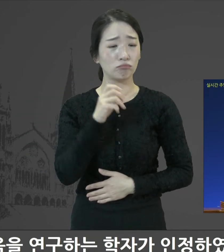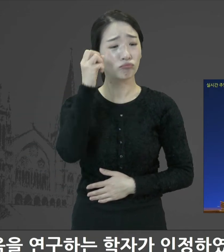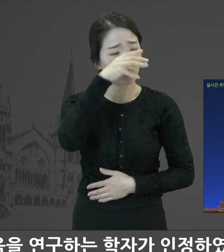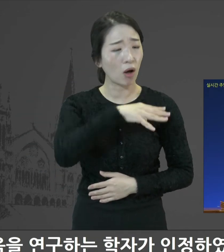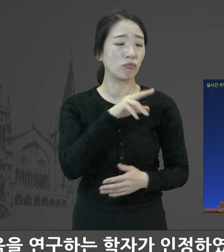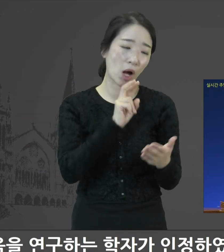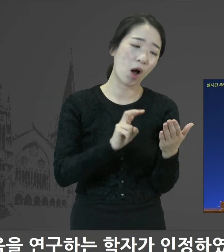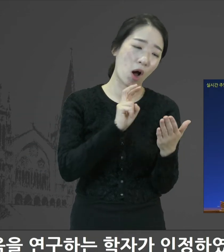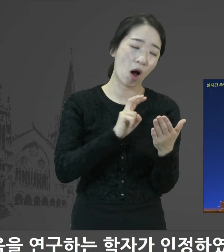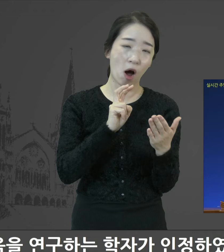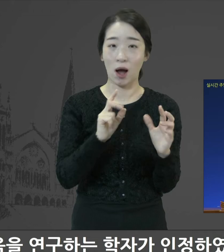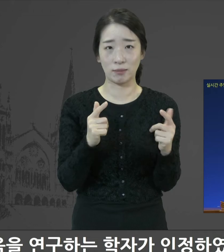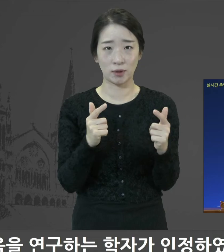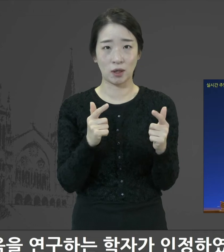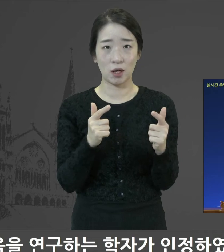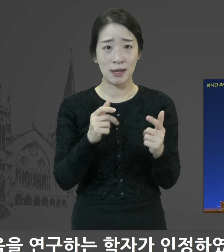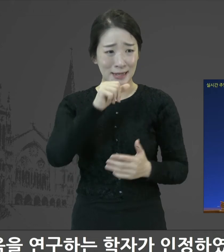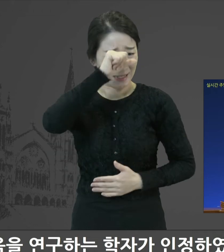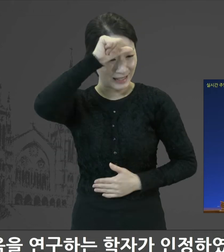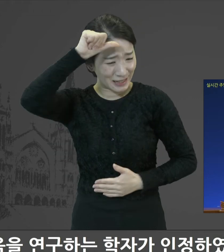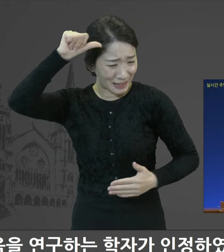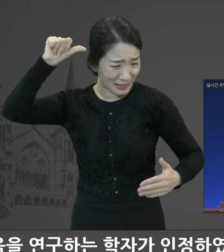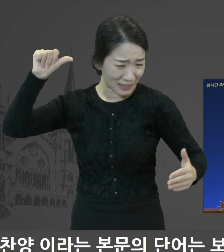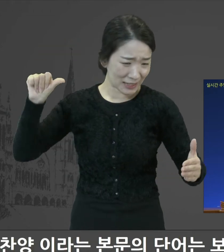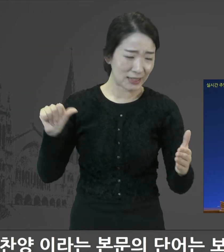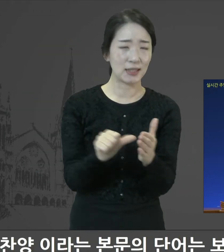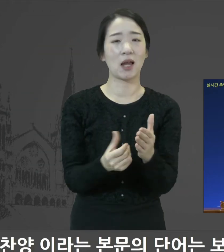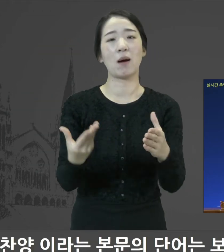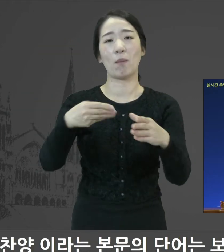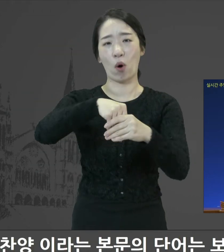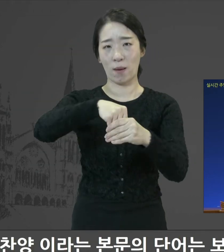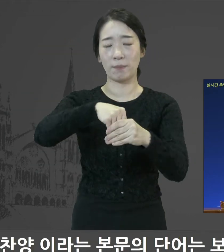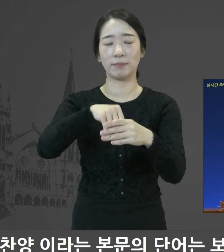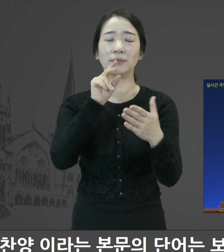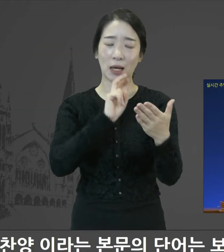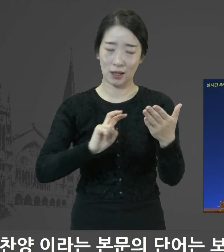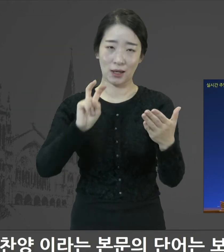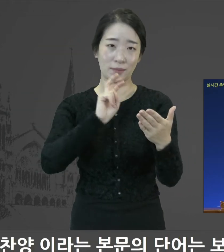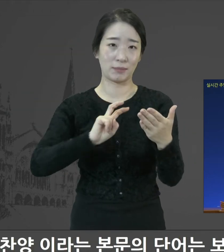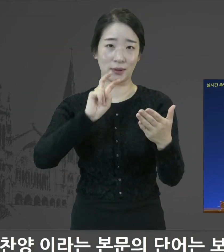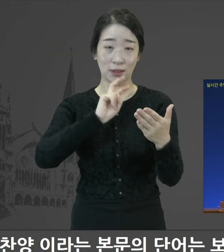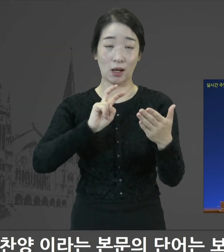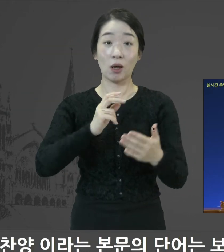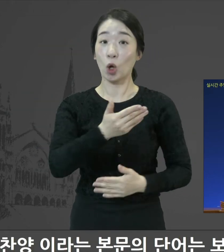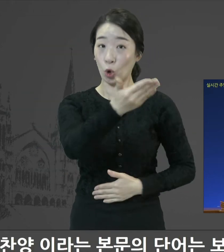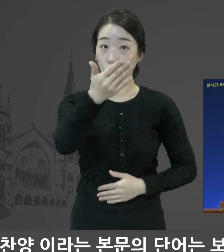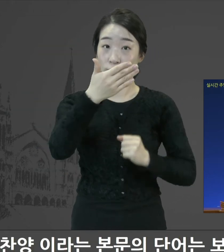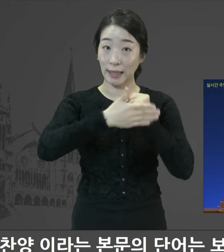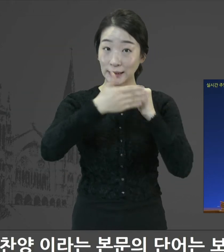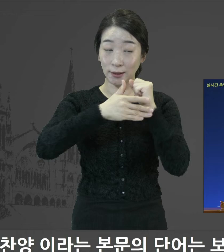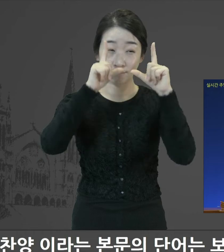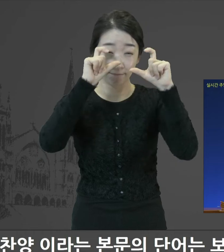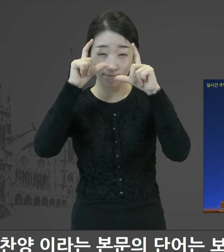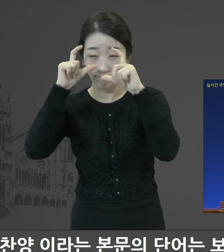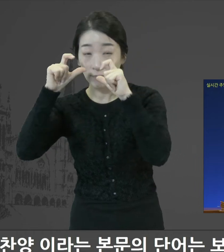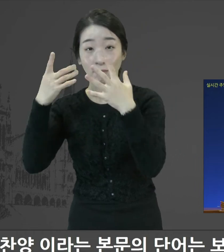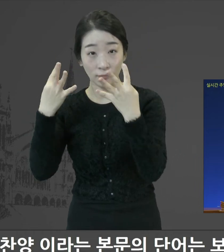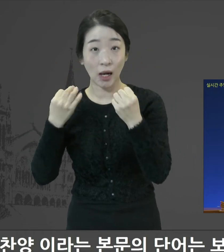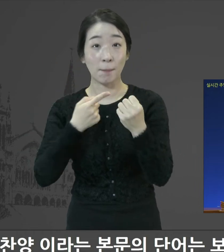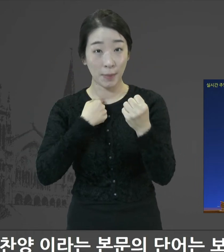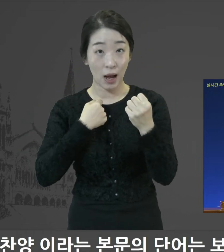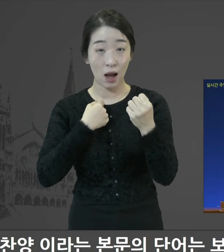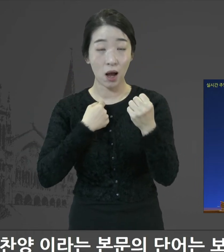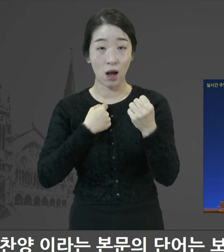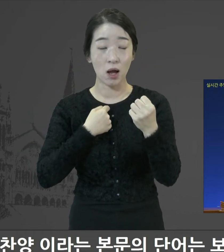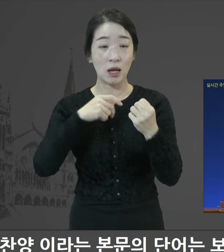아닙니다. 인생 찬양이다, 이렇게 볼 수 있죠. 사진들 요즘 많이 찍으시죠? 인생샷, 그런